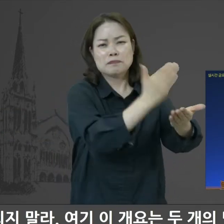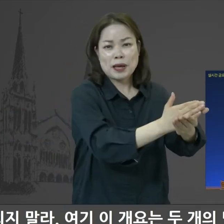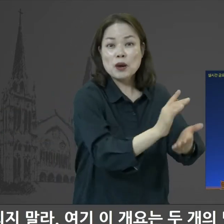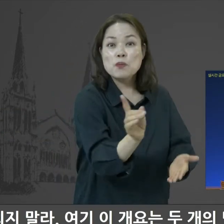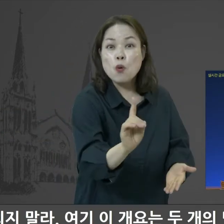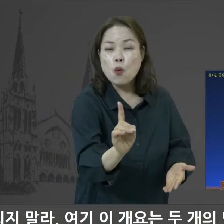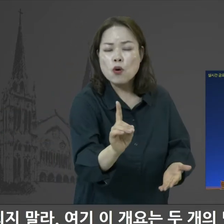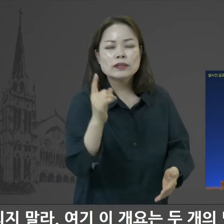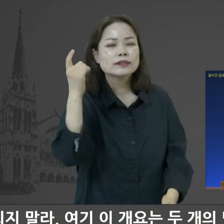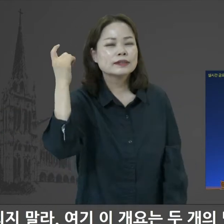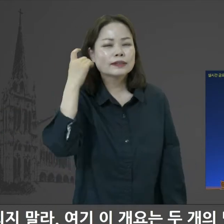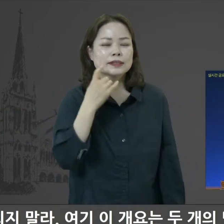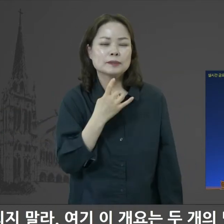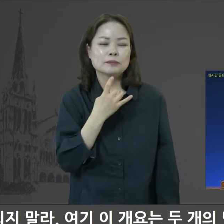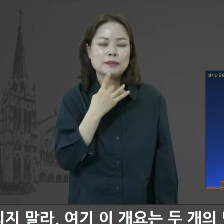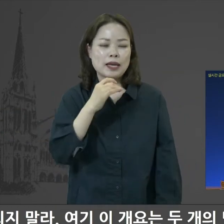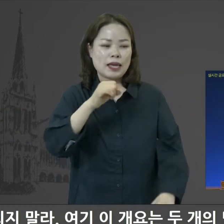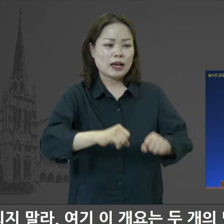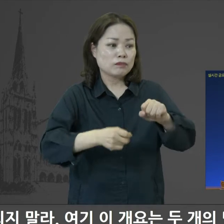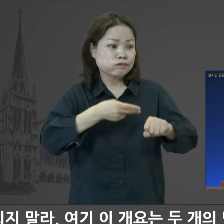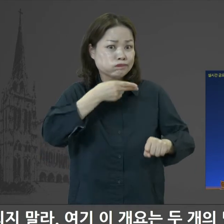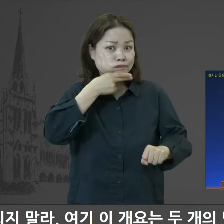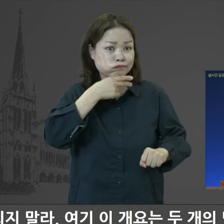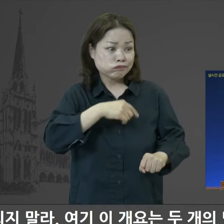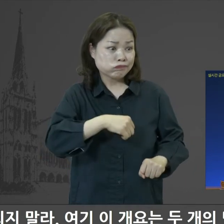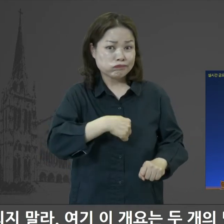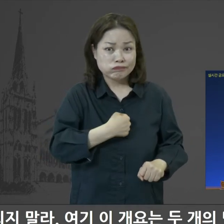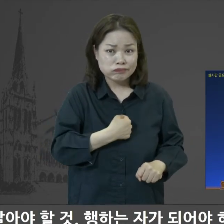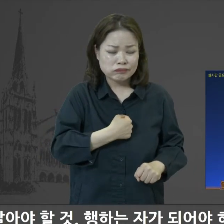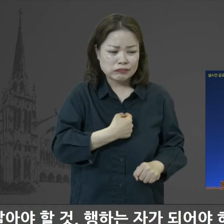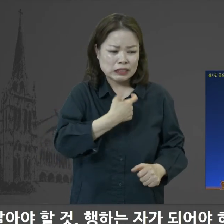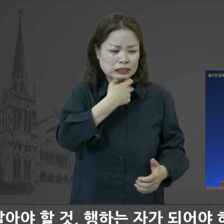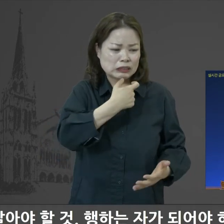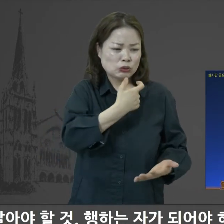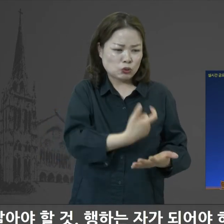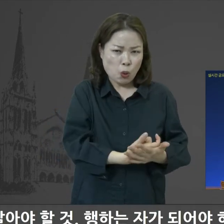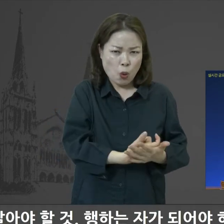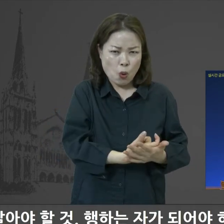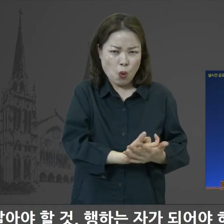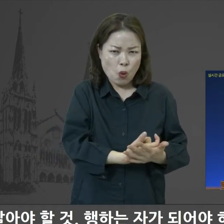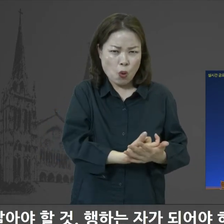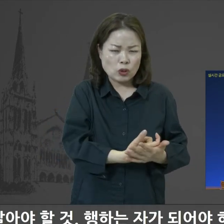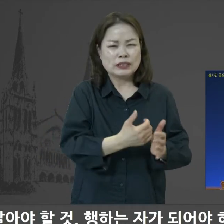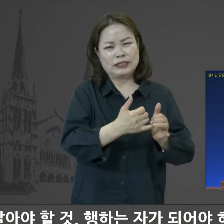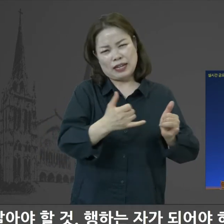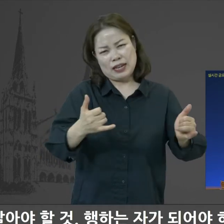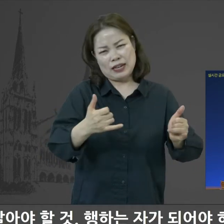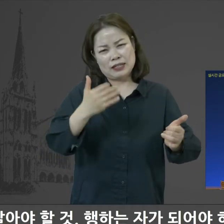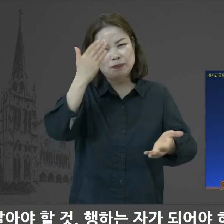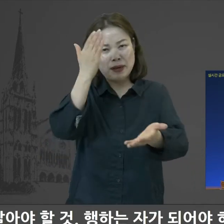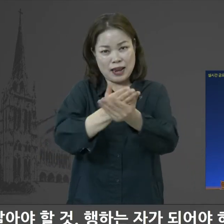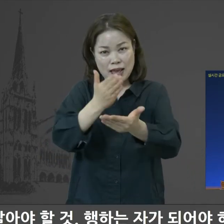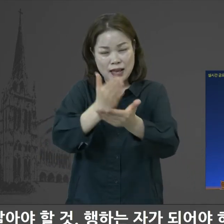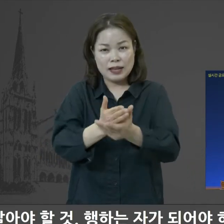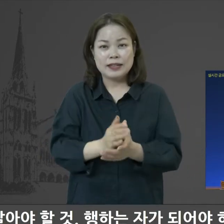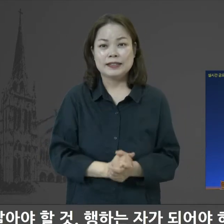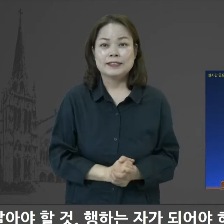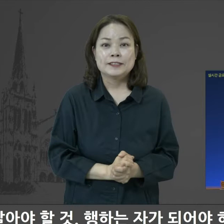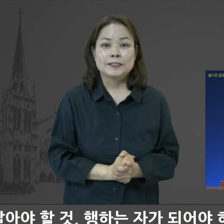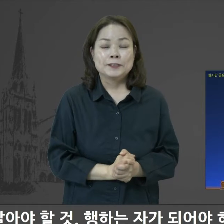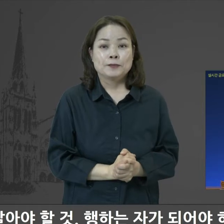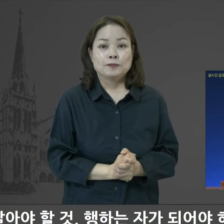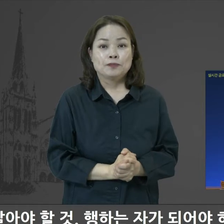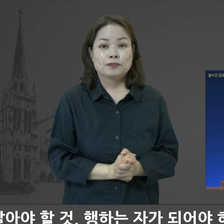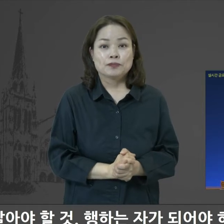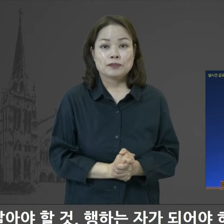것은 듣기만 하고 행함이 없어서 자기를 속이는 자가 되지 말라, 이렇게 선포하고 있는 것이죠.